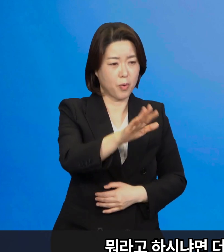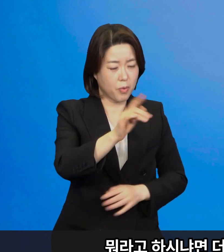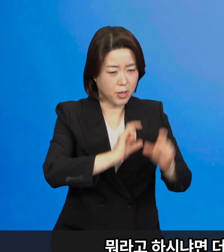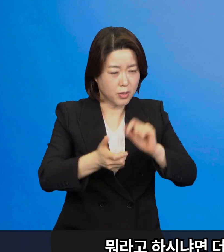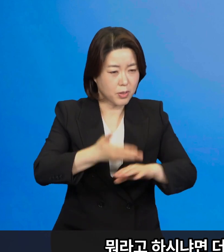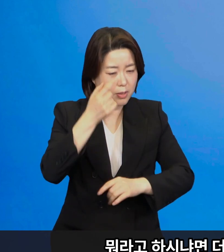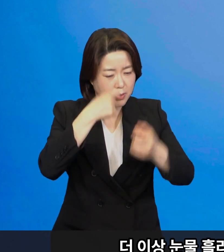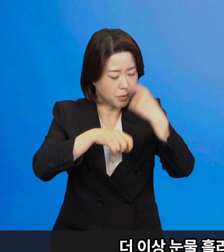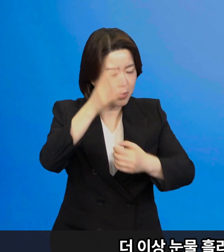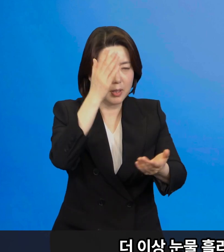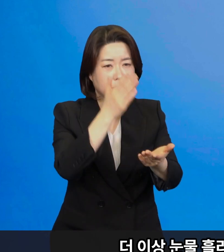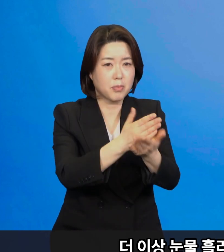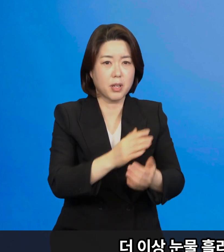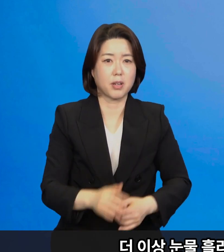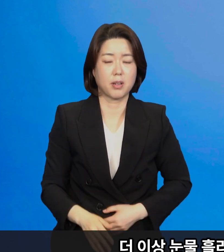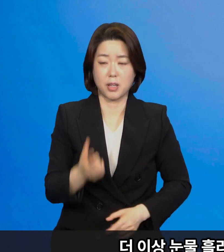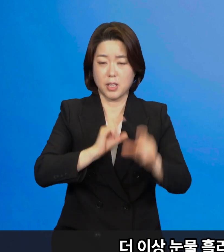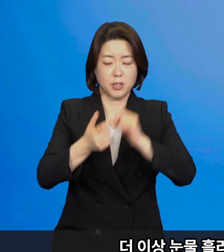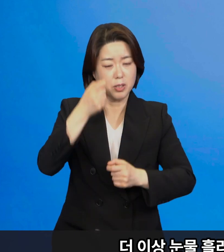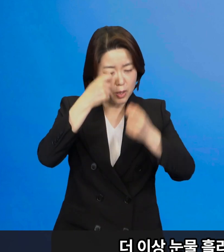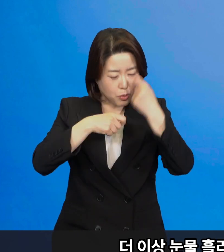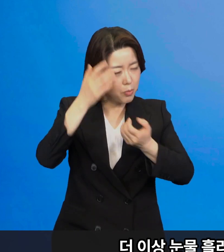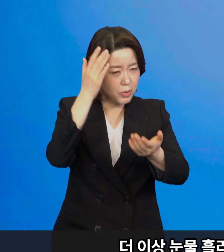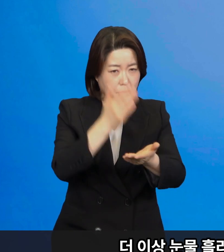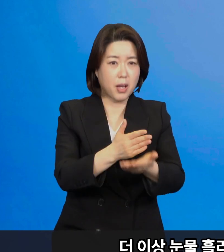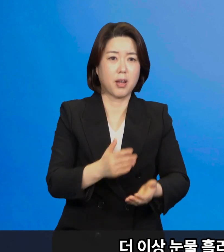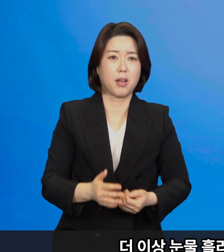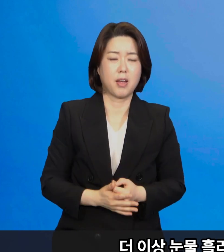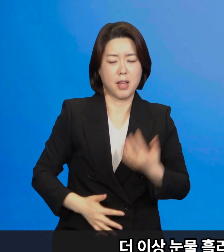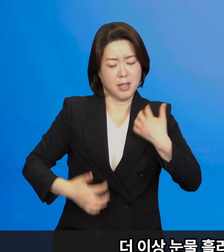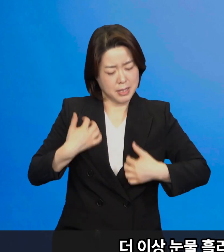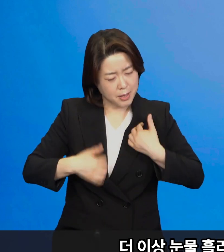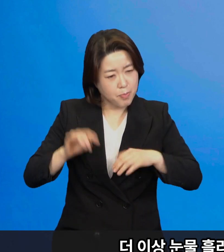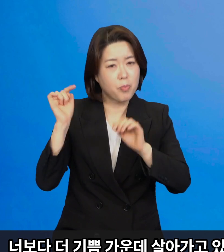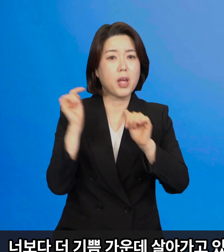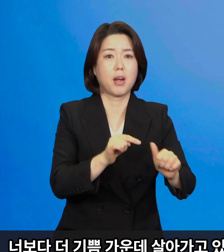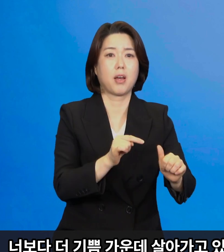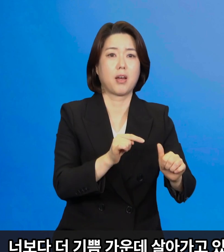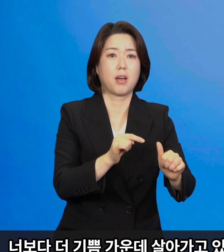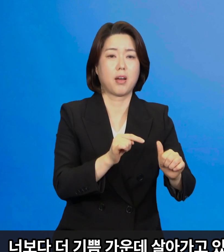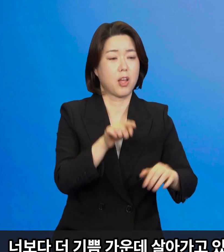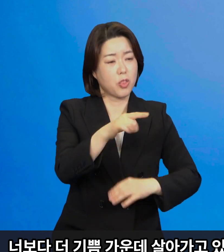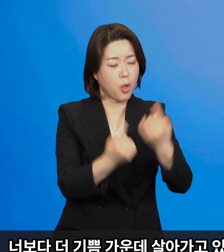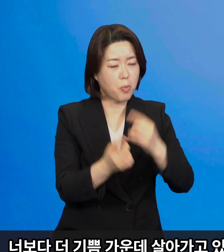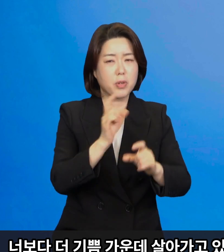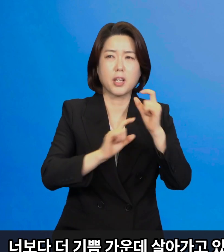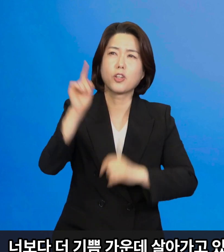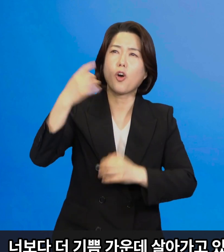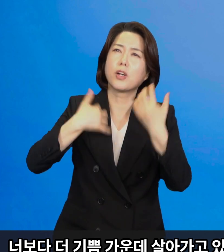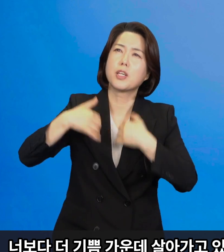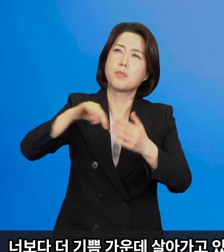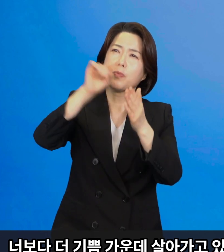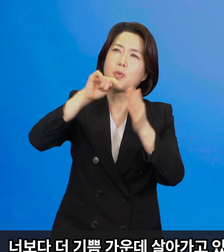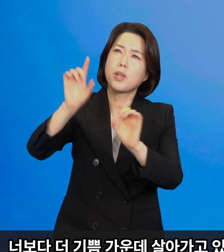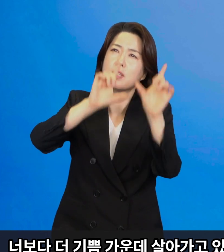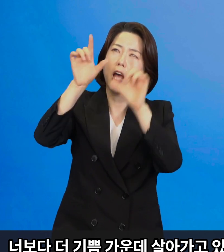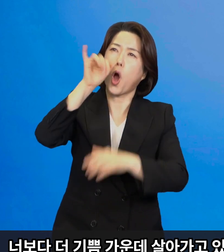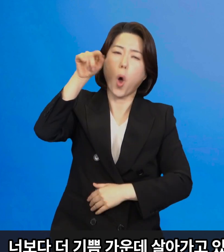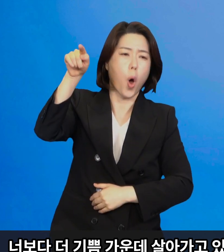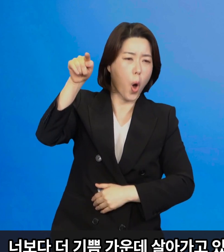슬퍼하지 말아라, 더 이상 눈물 흘리지 말아라, 기뻐해라, 너보다 더 기쁨 가운데 살아가고 있다.